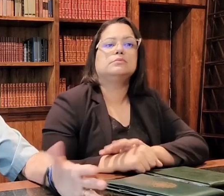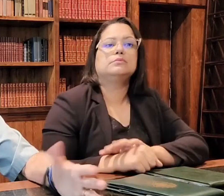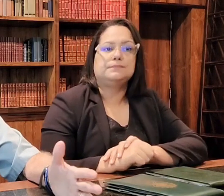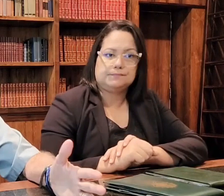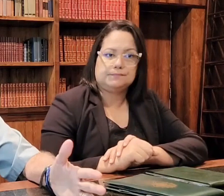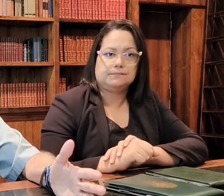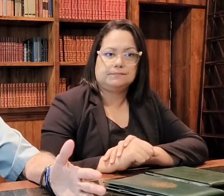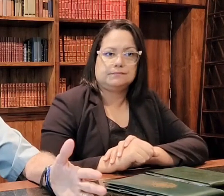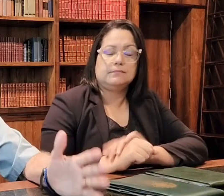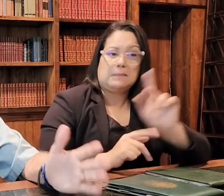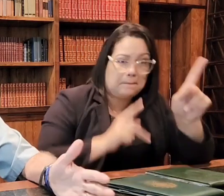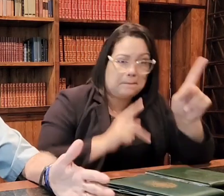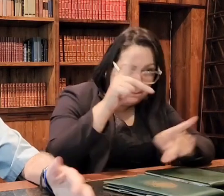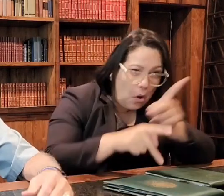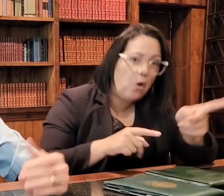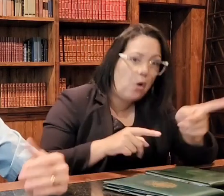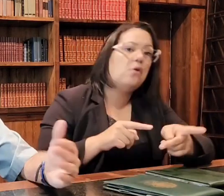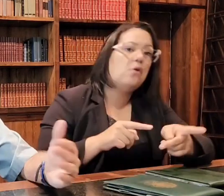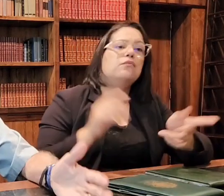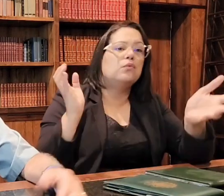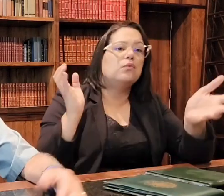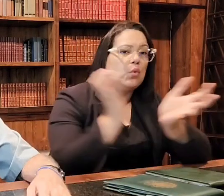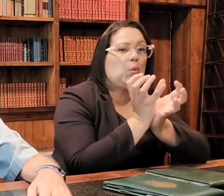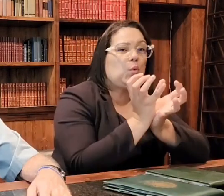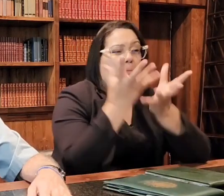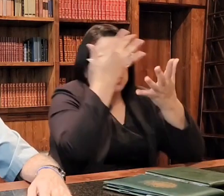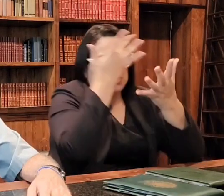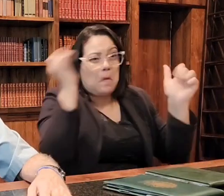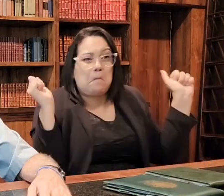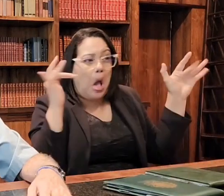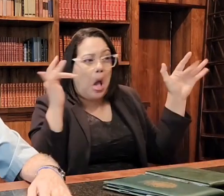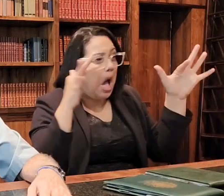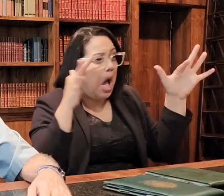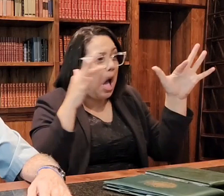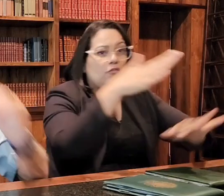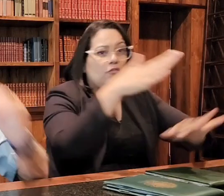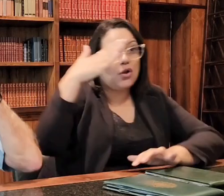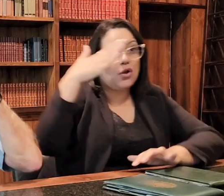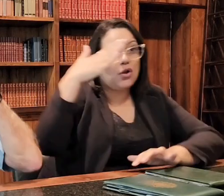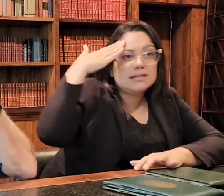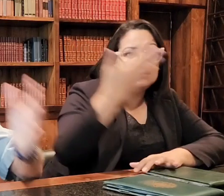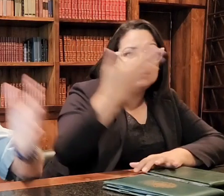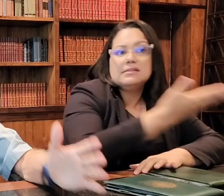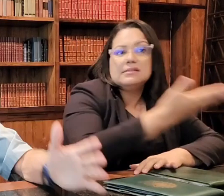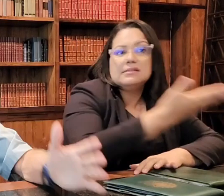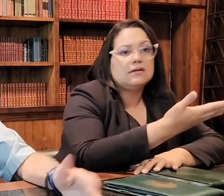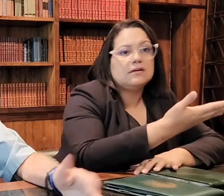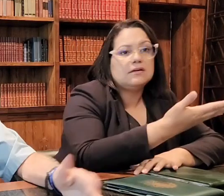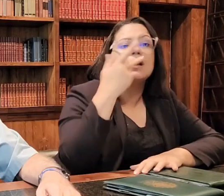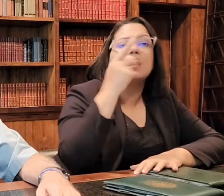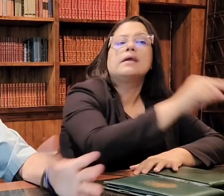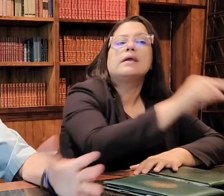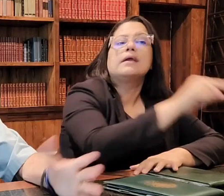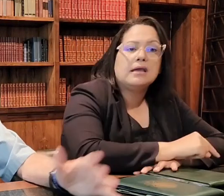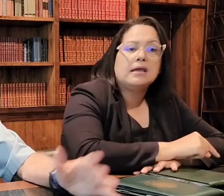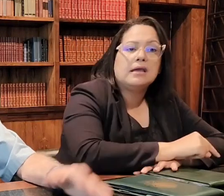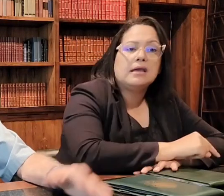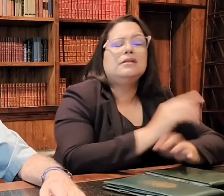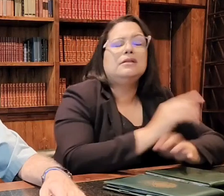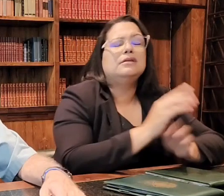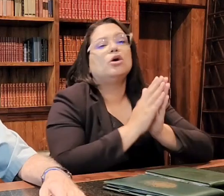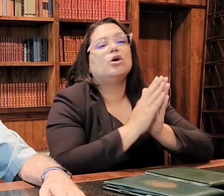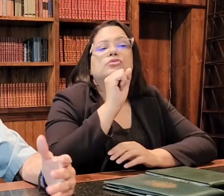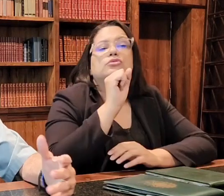E esse povo, essa massa que foi para os quartéis, né, foram falar o que lá?